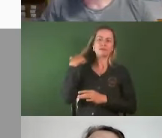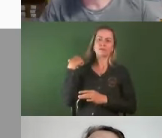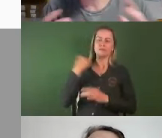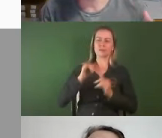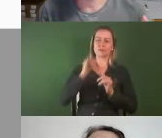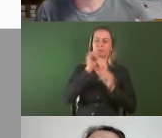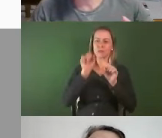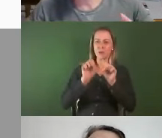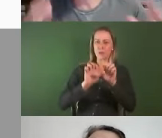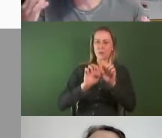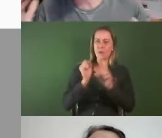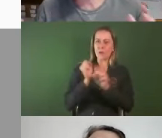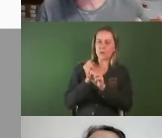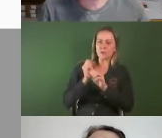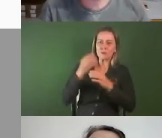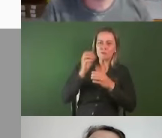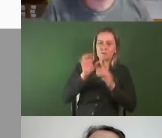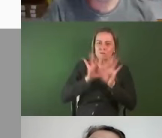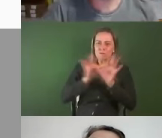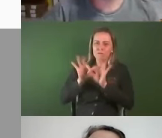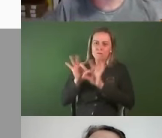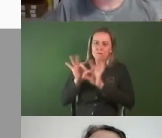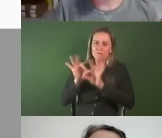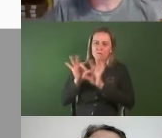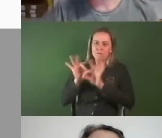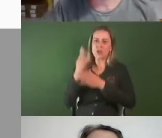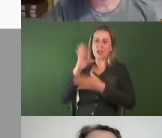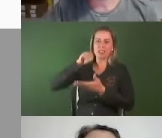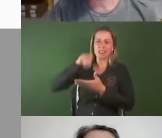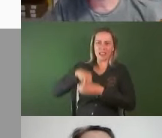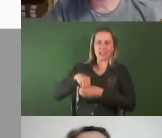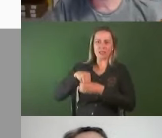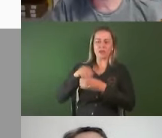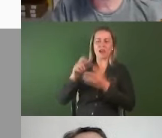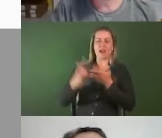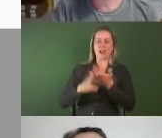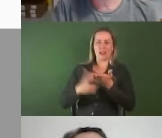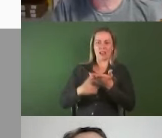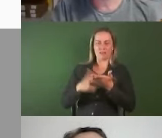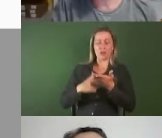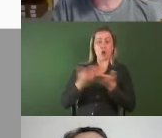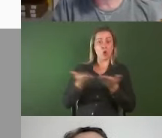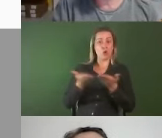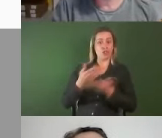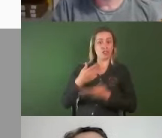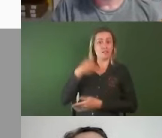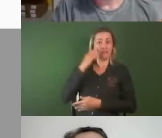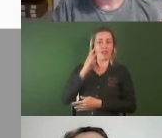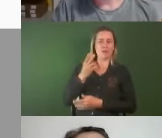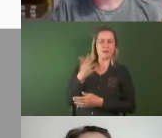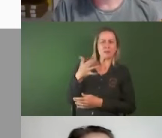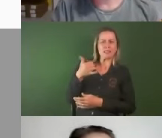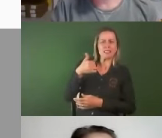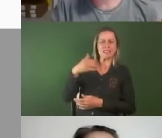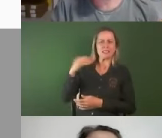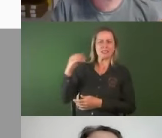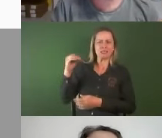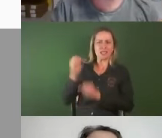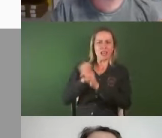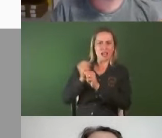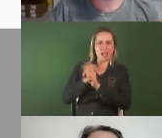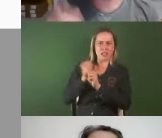construída dentro do livro nos moldes que a gente vê. Então, nós estamos falando de algo que já remonta 100 anos, ao surgimento do